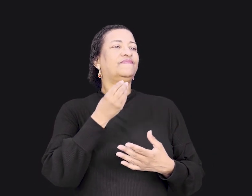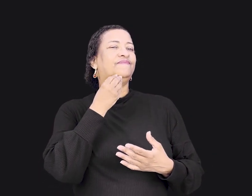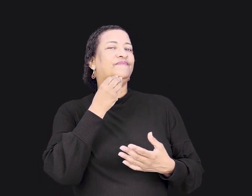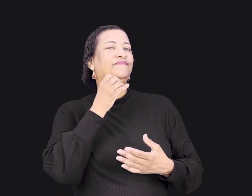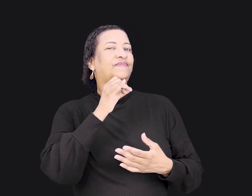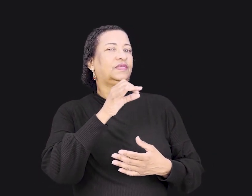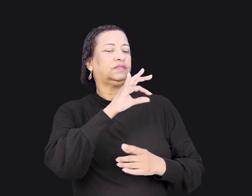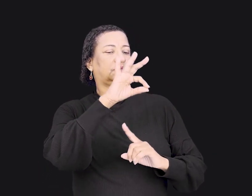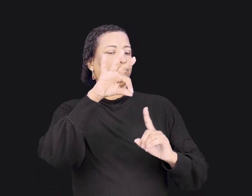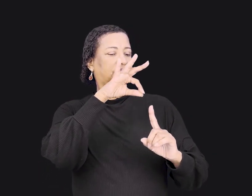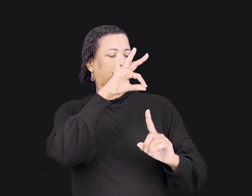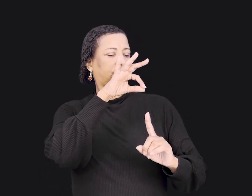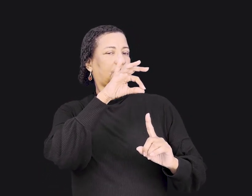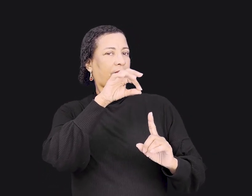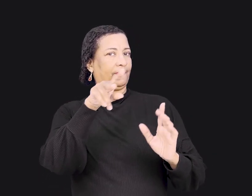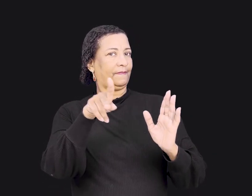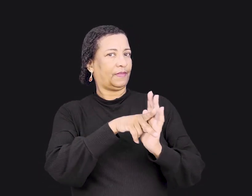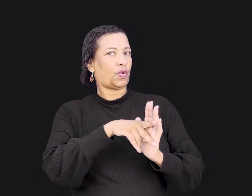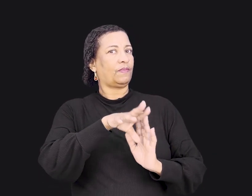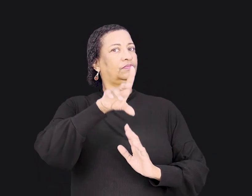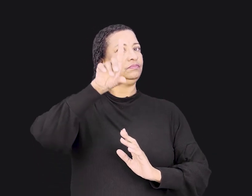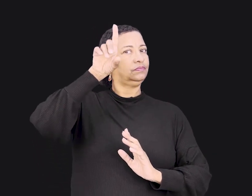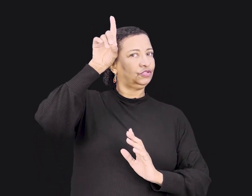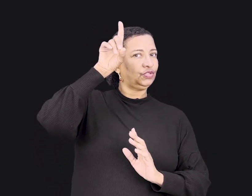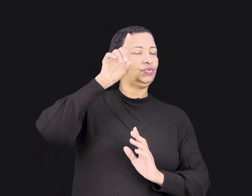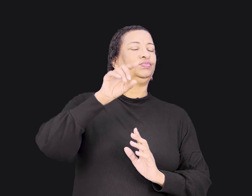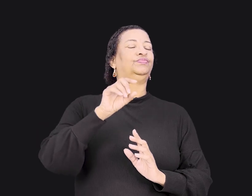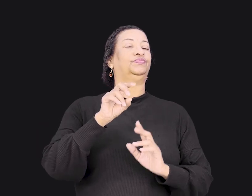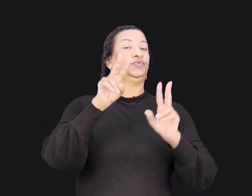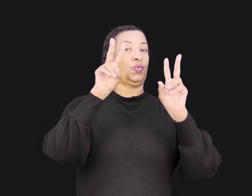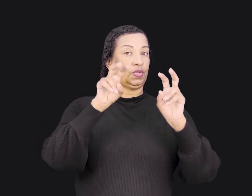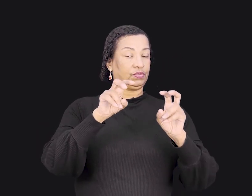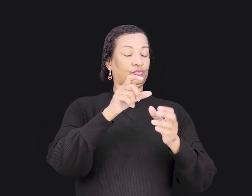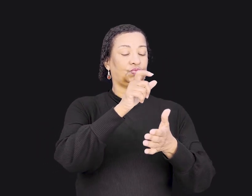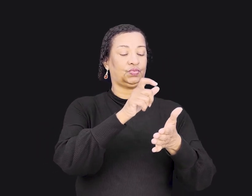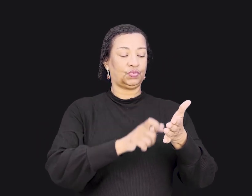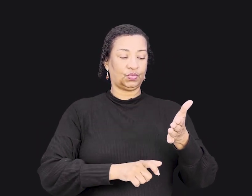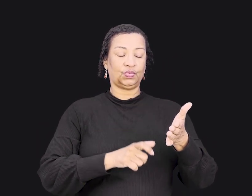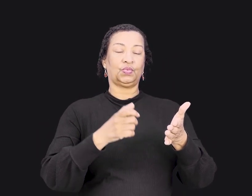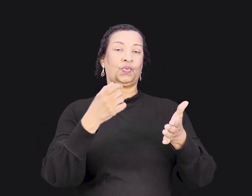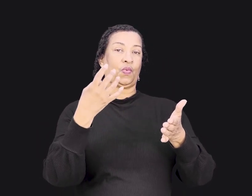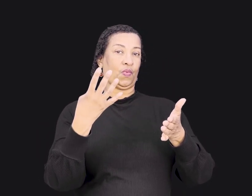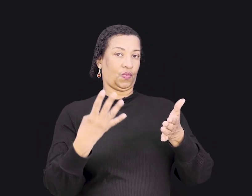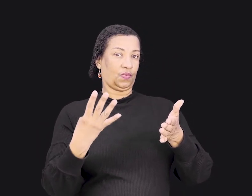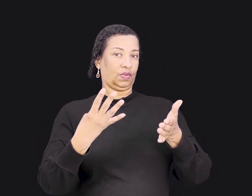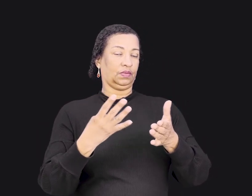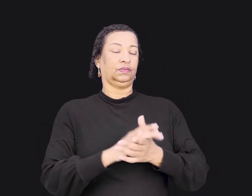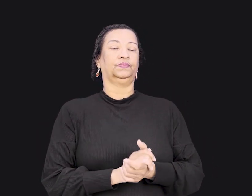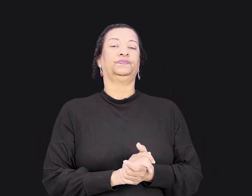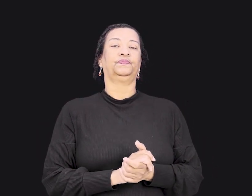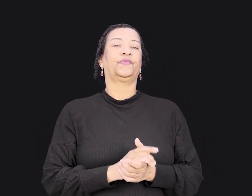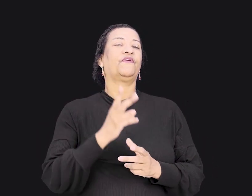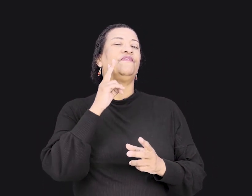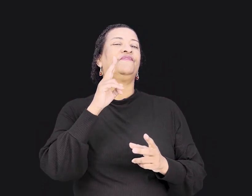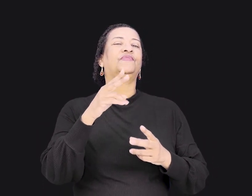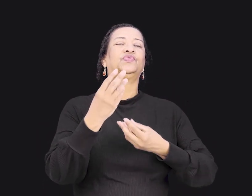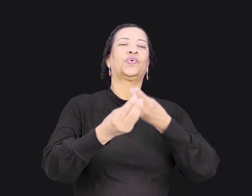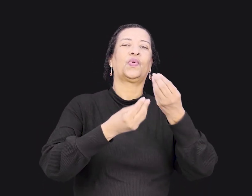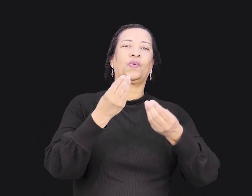de Deus. João trata deste assunto no 4º capítulo. Ouça agora como ele aborda essa